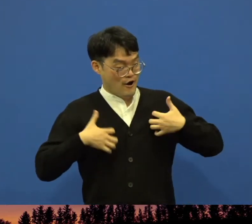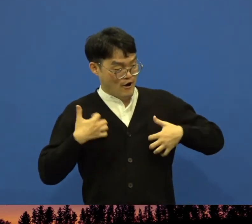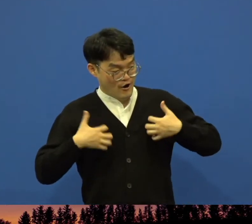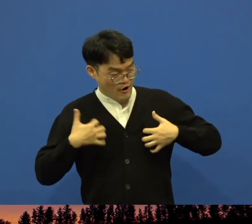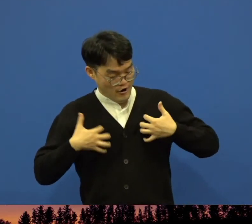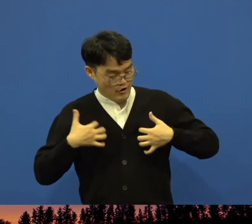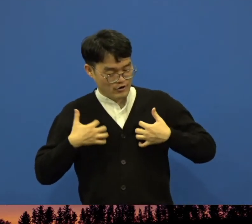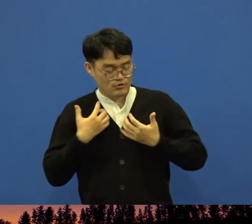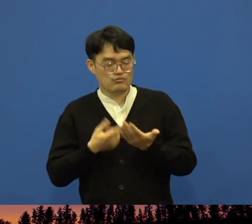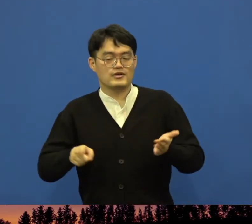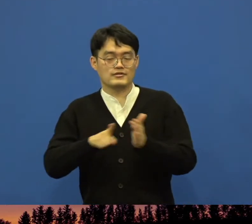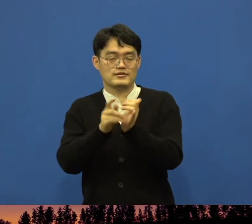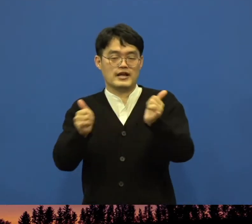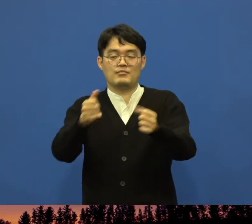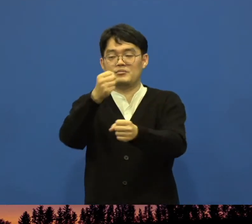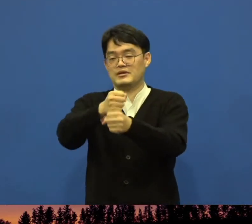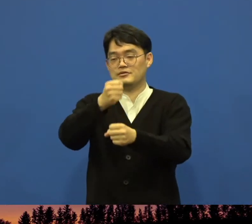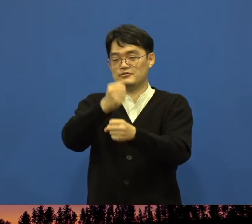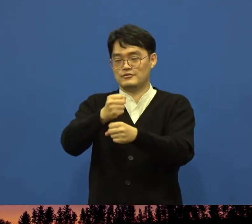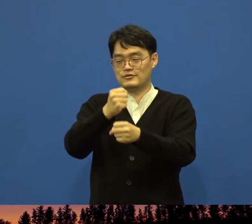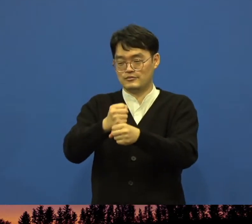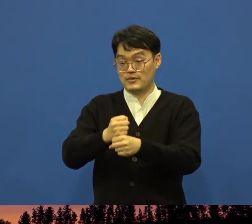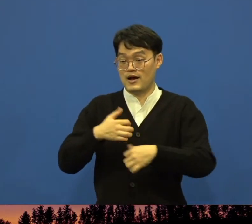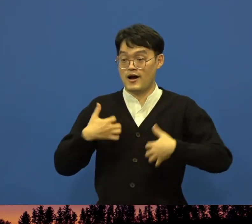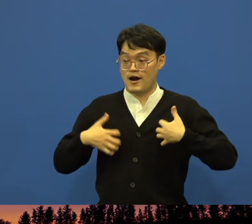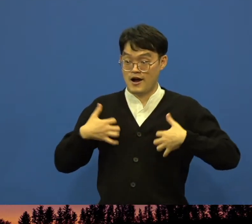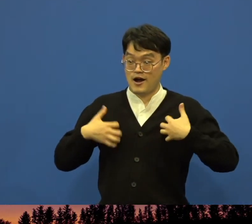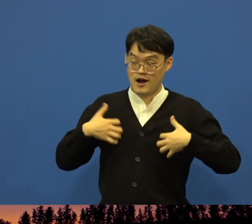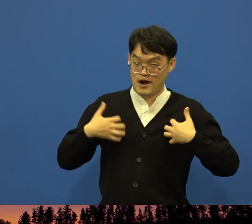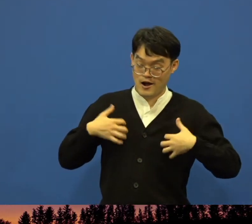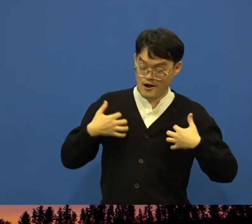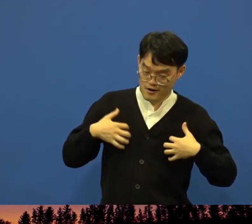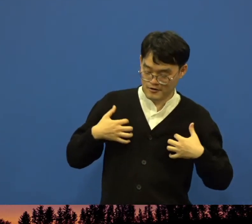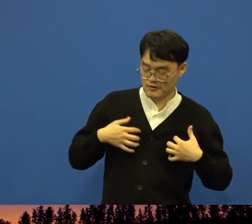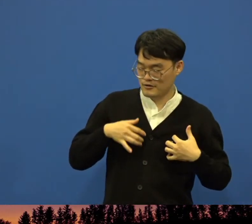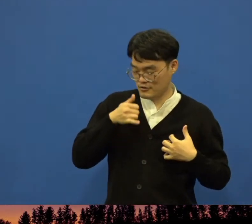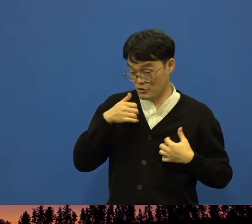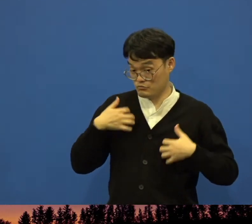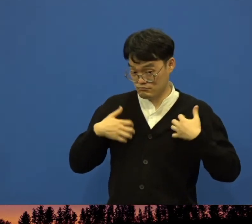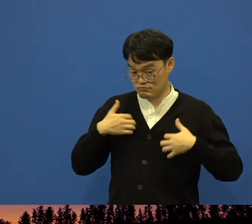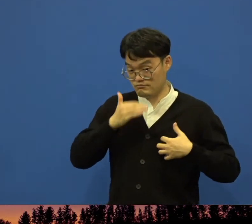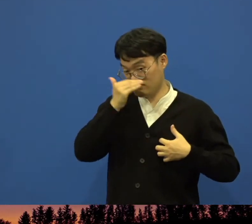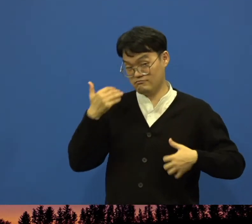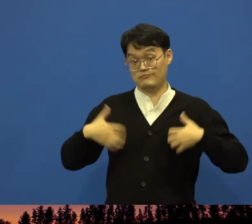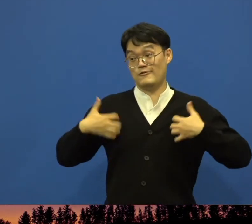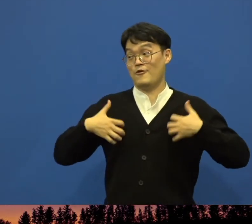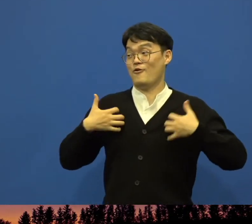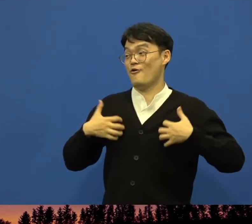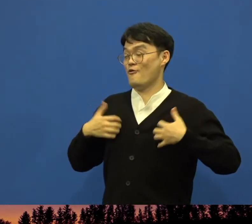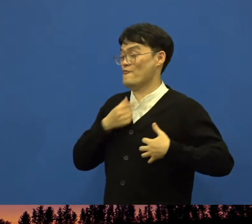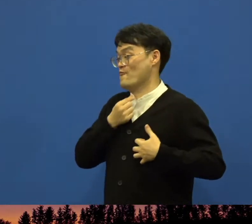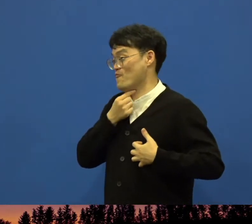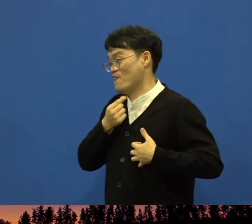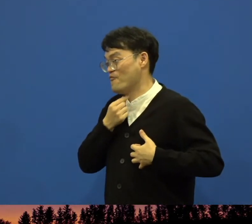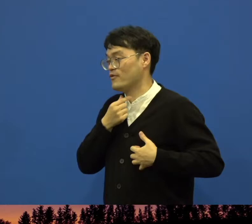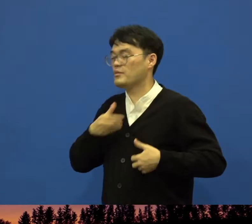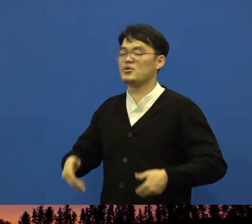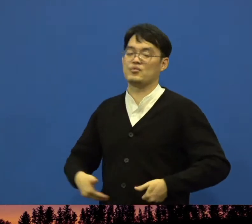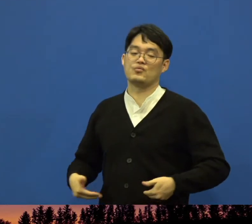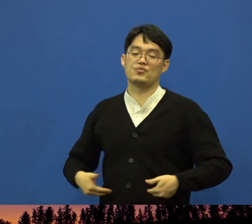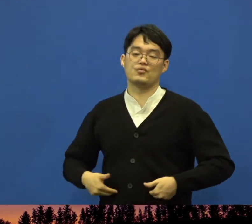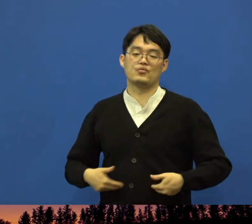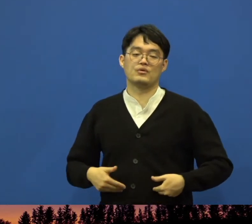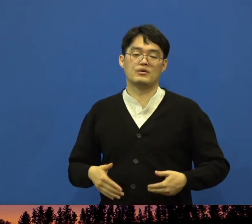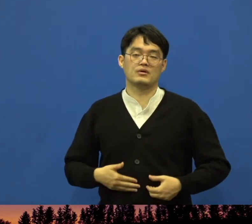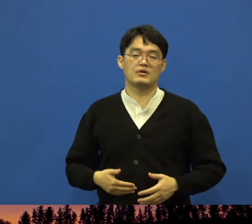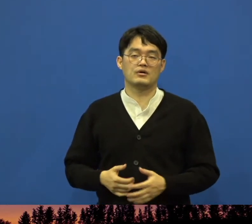추구하도록 만드셨어요. 쾌락이란 즐거움을 의미하는 거잖아요. 그래서 즐거움을 추구하는 것 자체는 나쁜 것 아니에요. 필요해요. 그